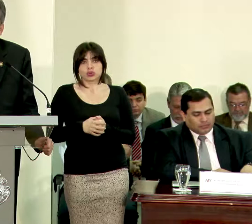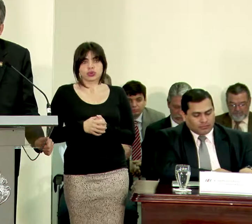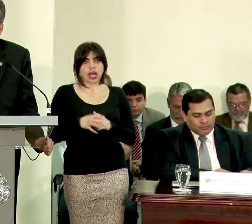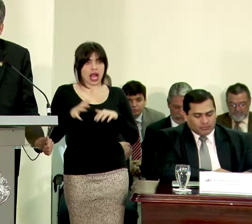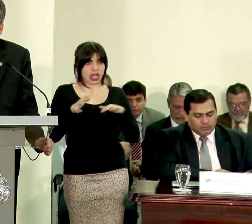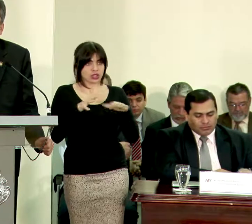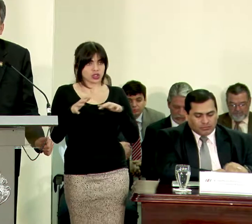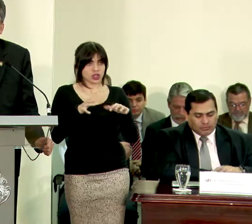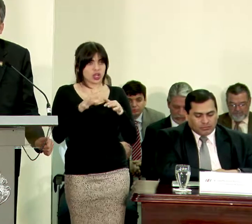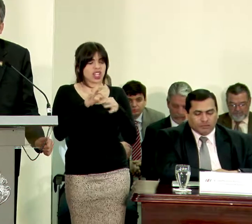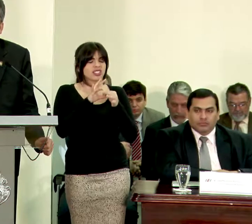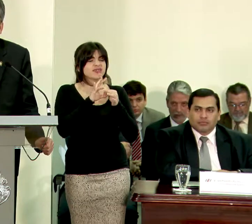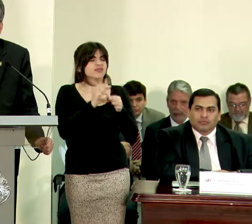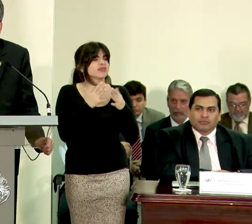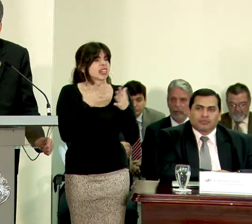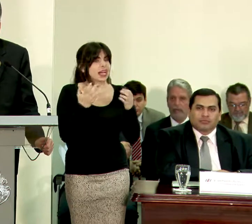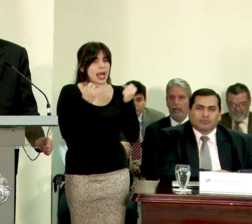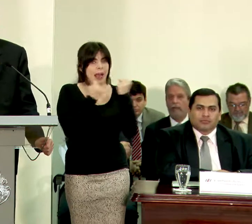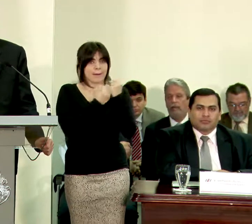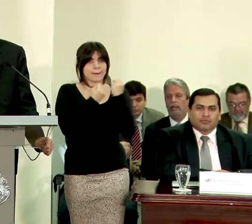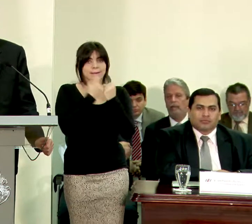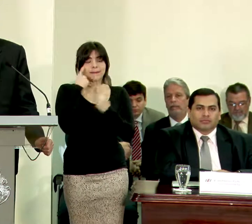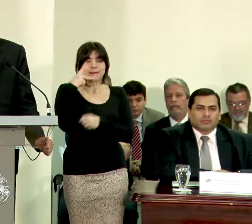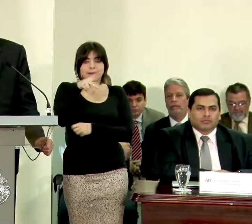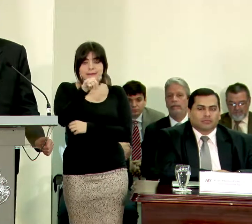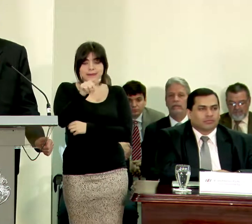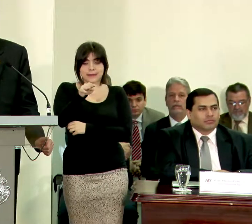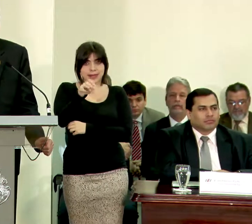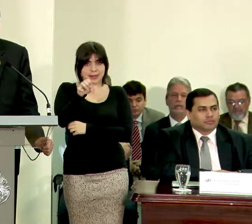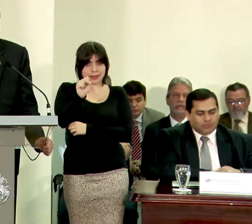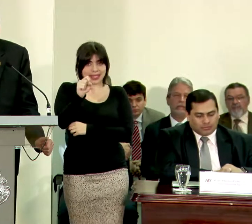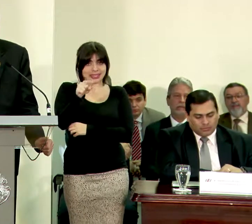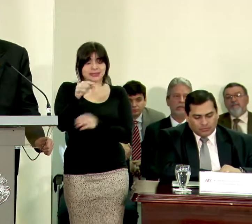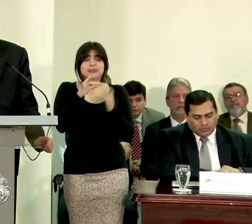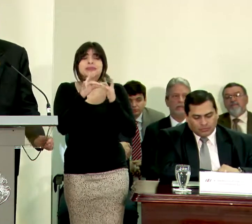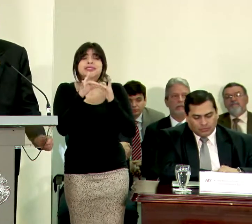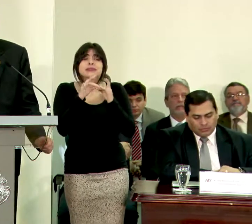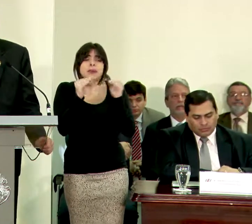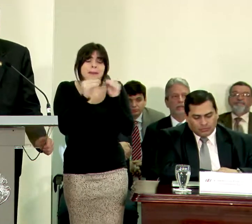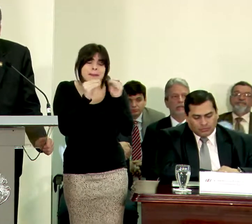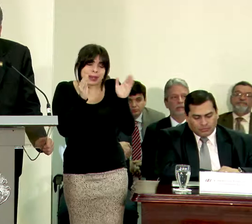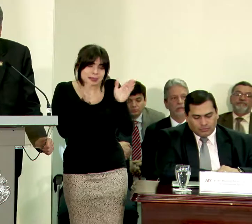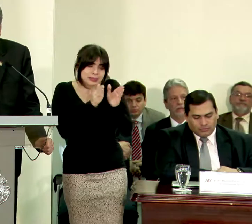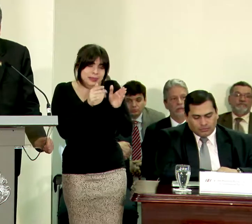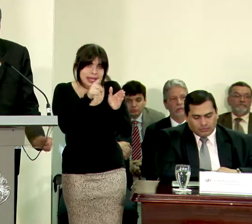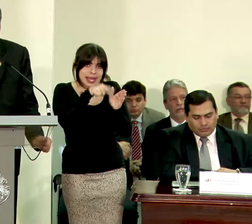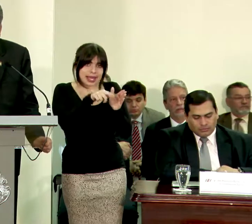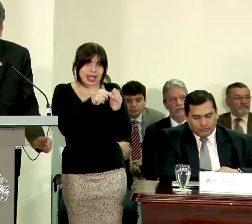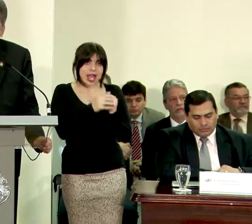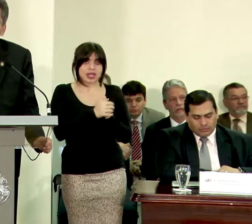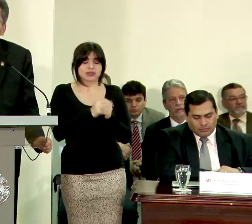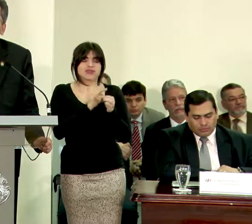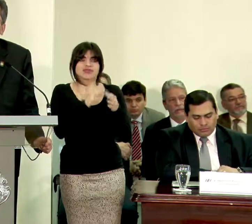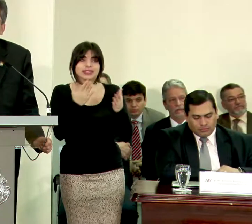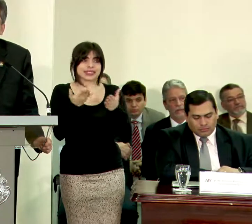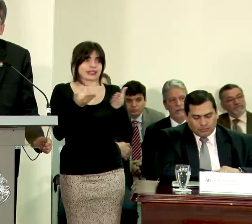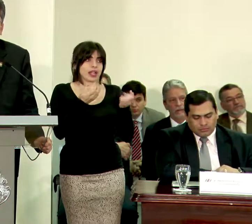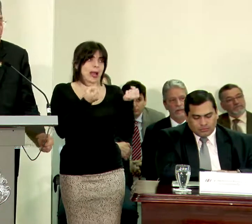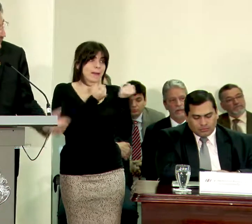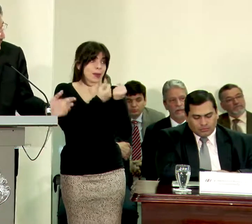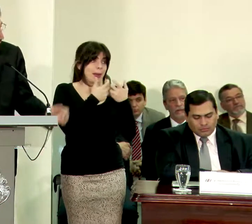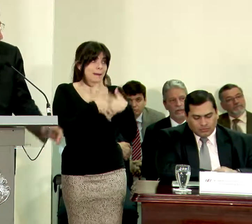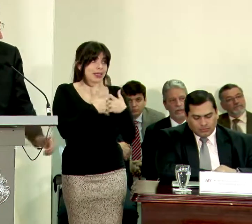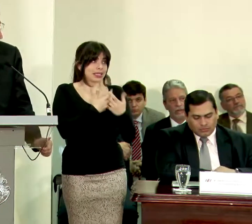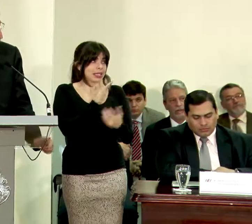otras acciones que tienen que ver con el apoyo a las pymes, principalmente a las más pequeñas, en servicios de apoyo